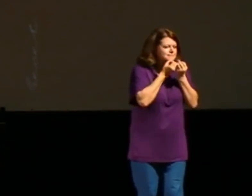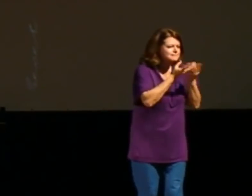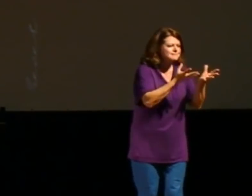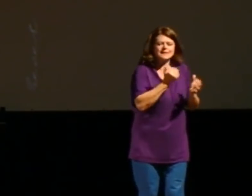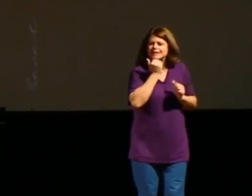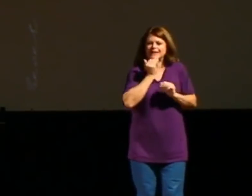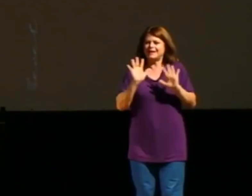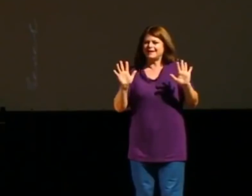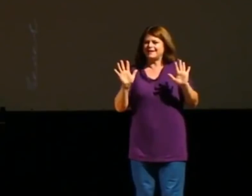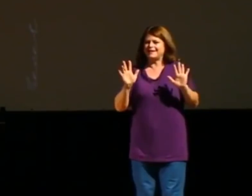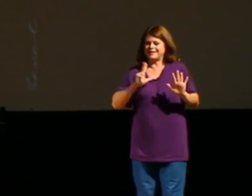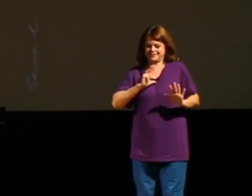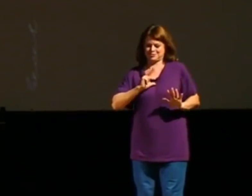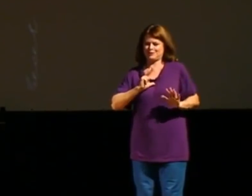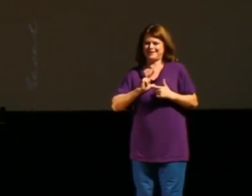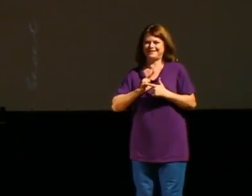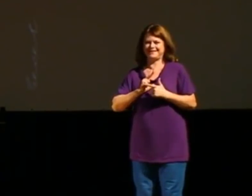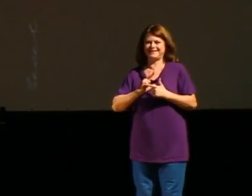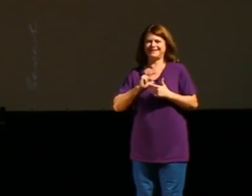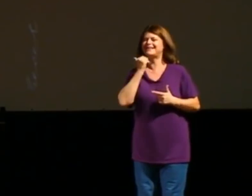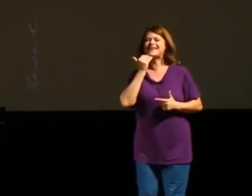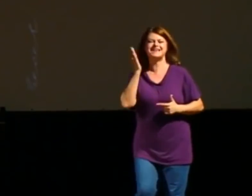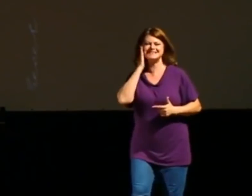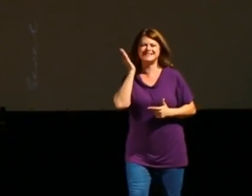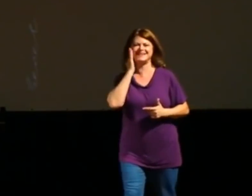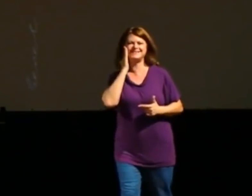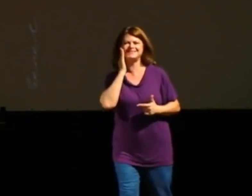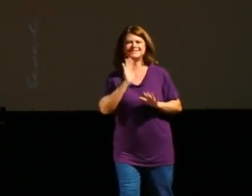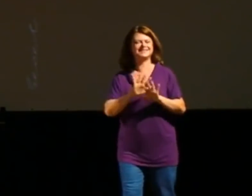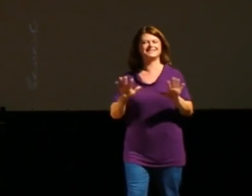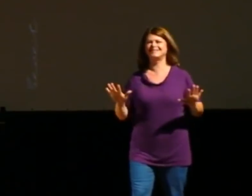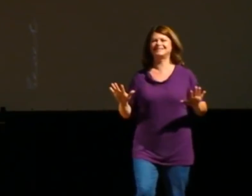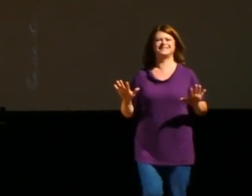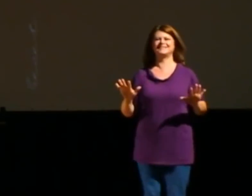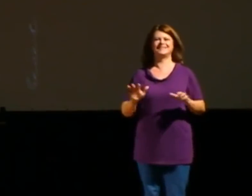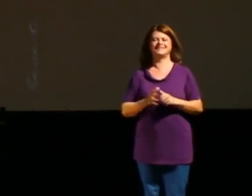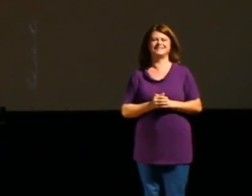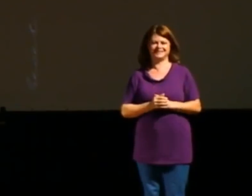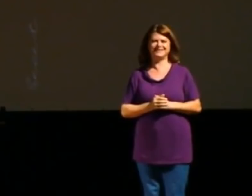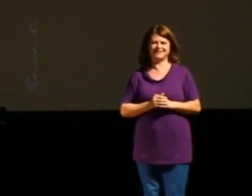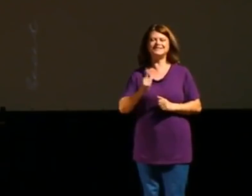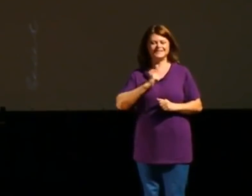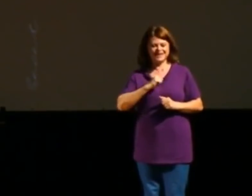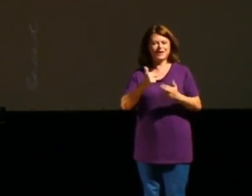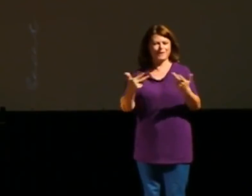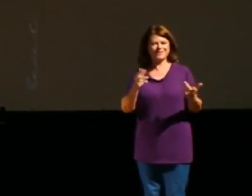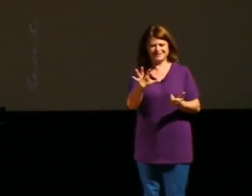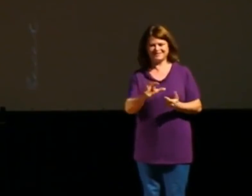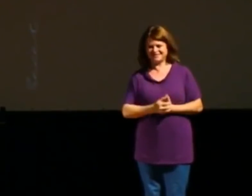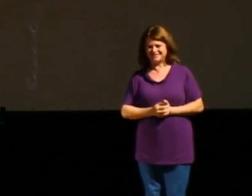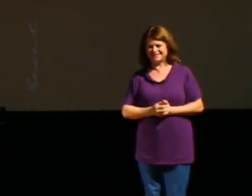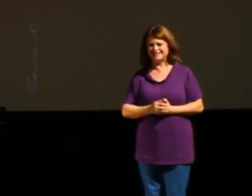ninguém. E ninguém nunca sabe e nem vai saber. Existe aquilo